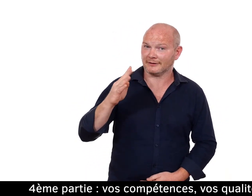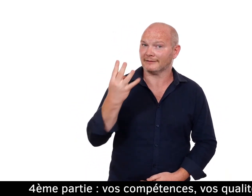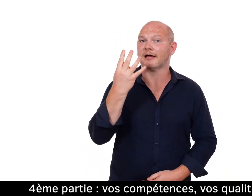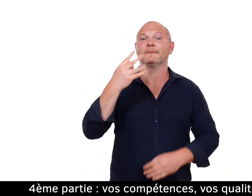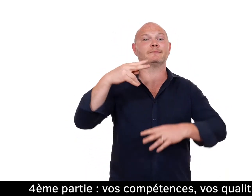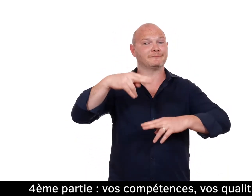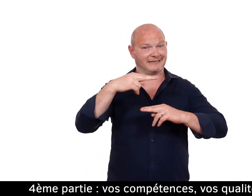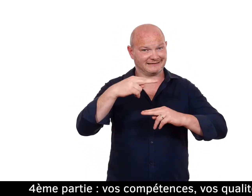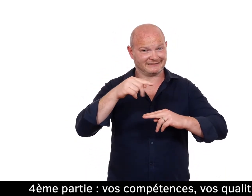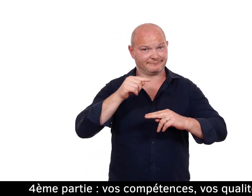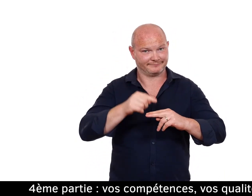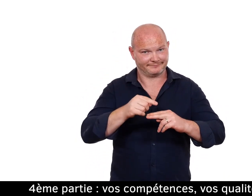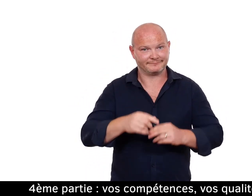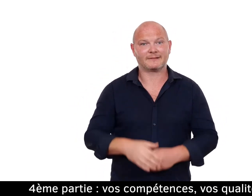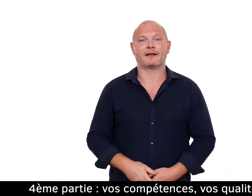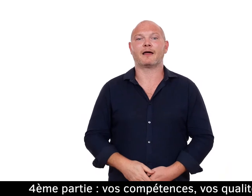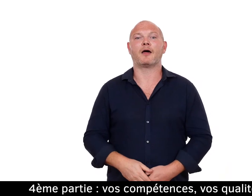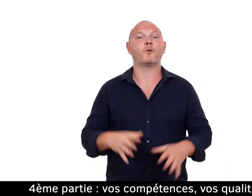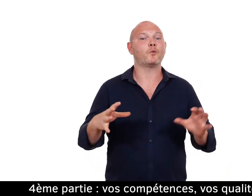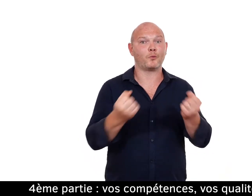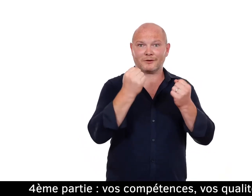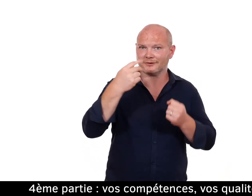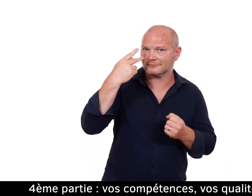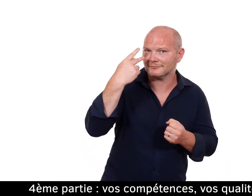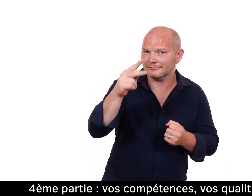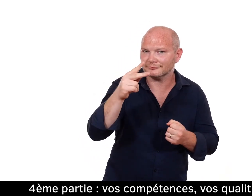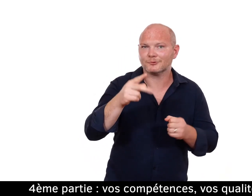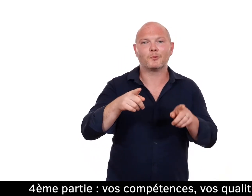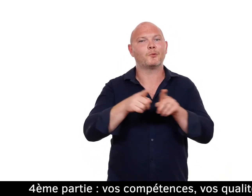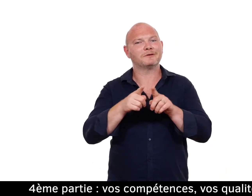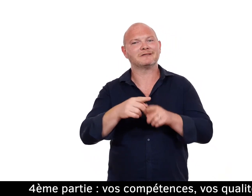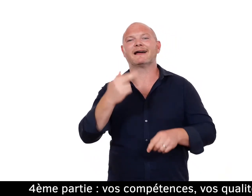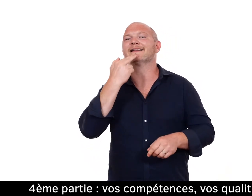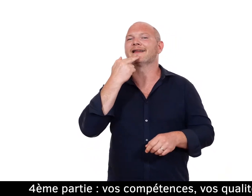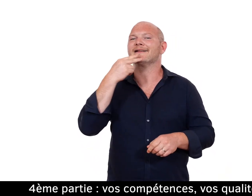Quatrième partie, Vos compétences, vos qualités, etc.